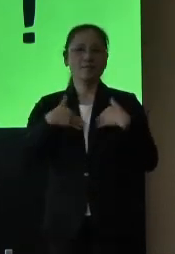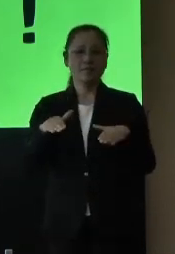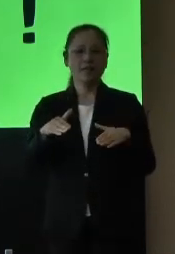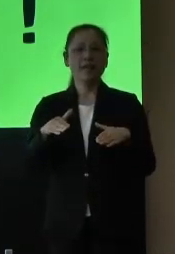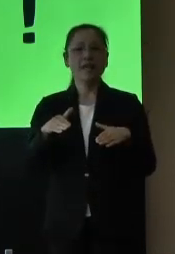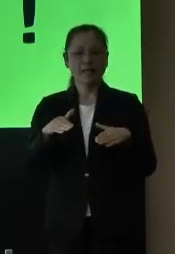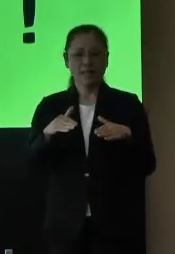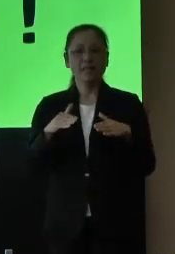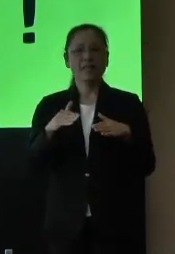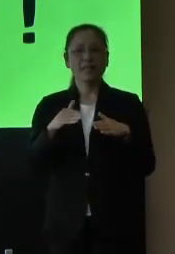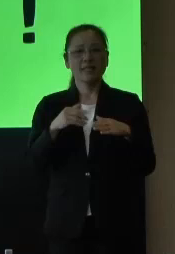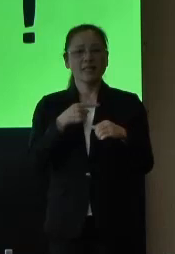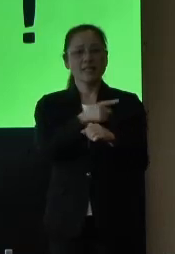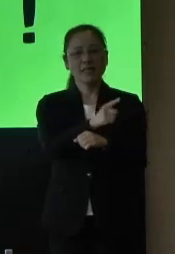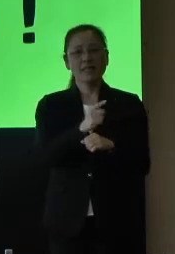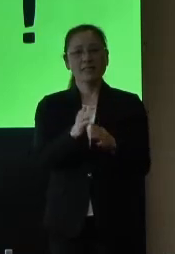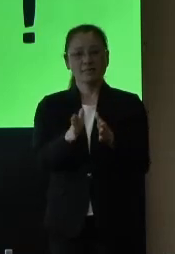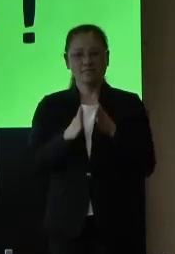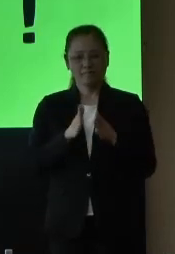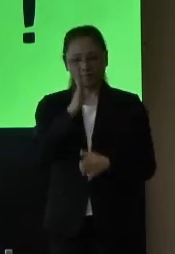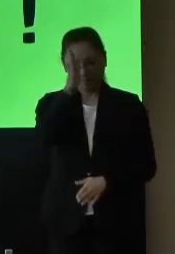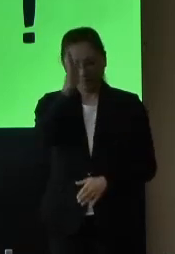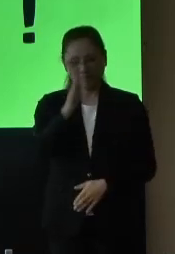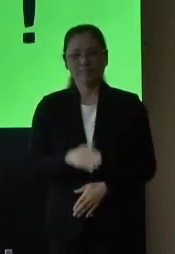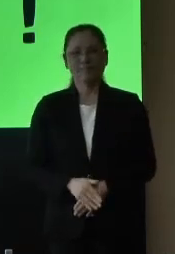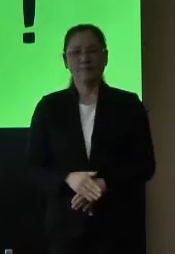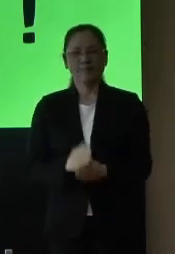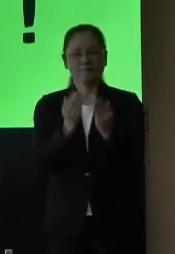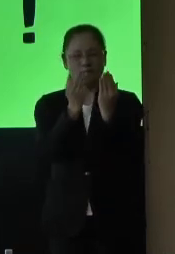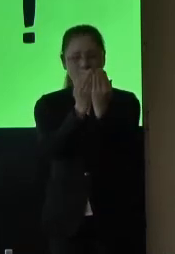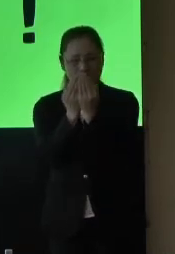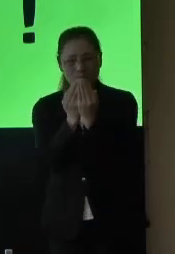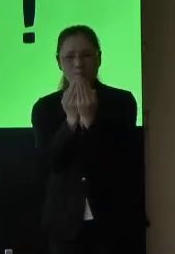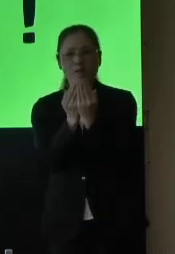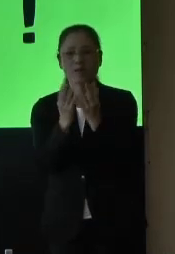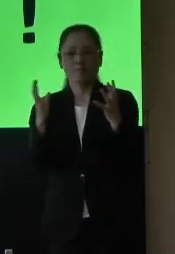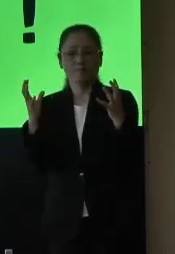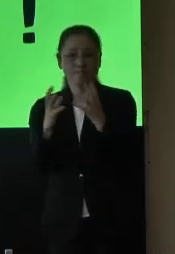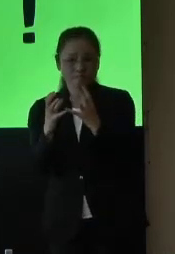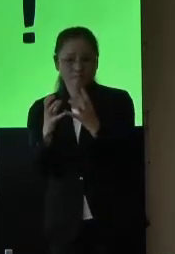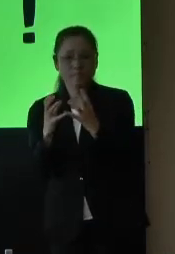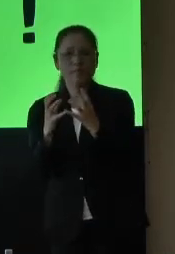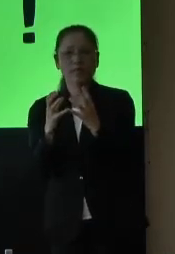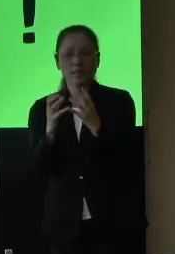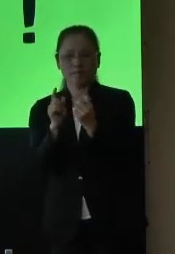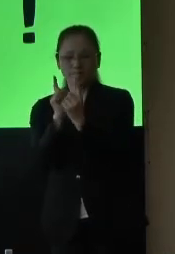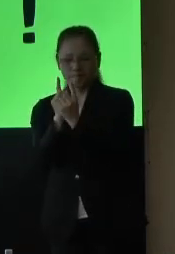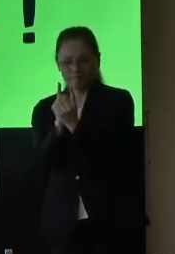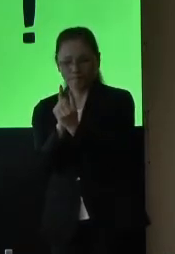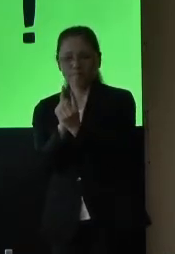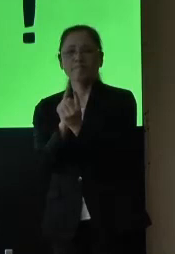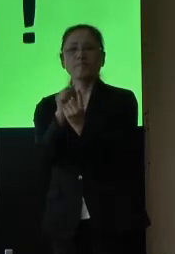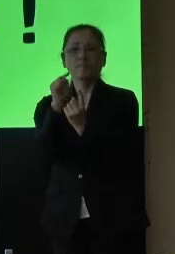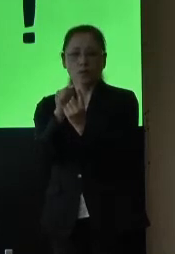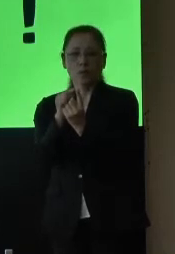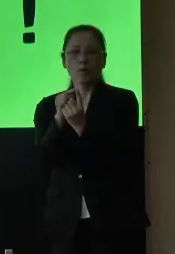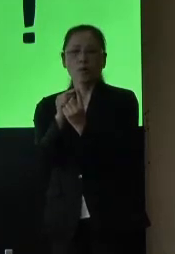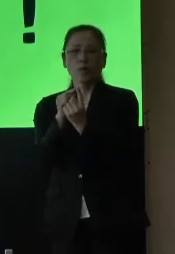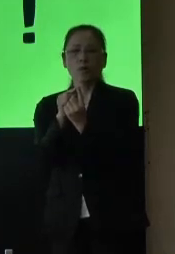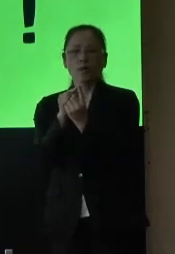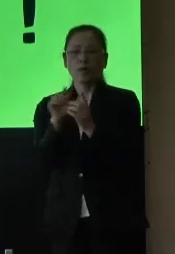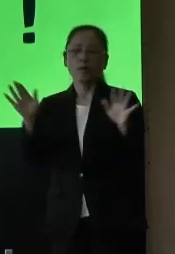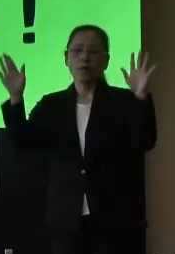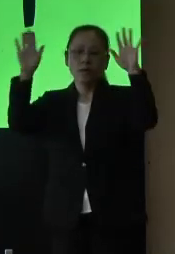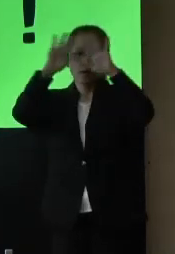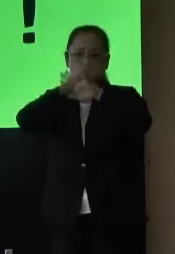くださるようお願いいたします。密閉空間、密集場所、密接場面になりやすい